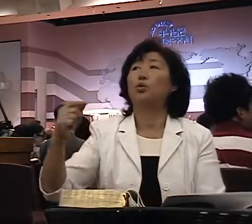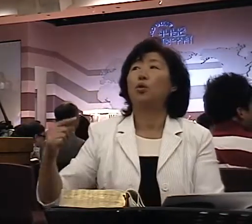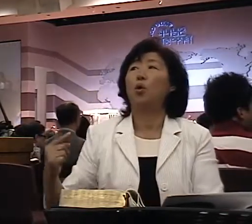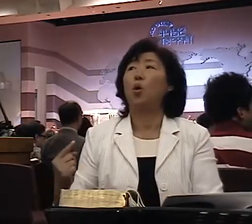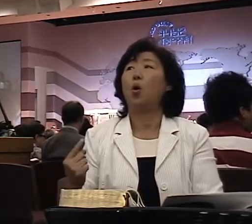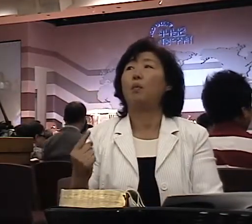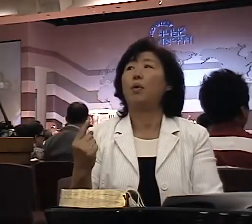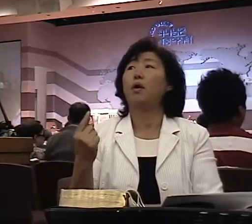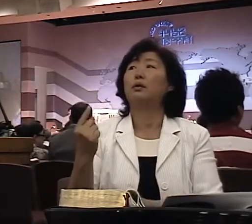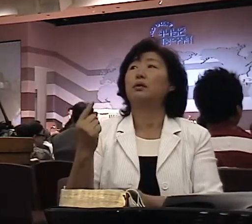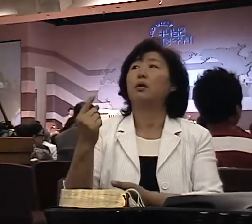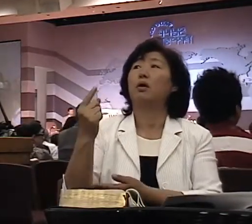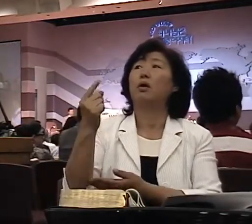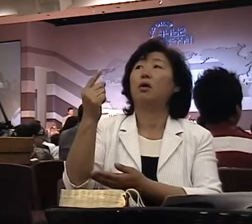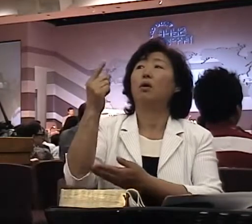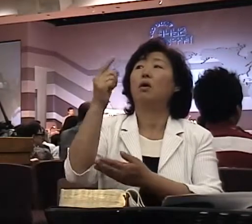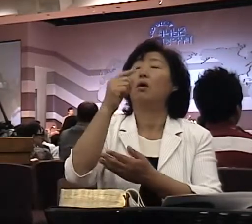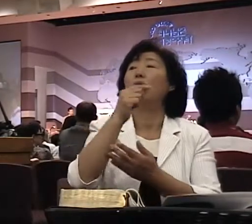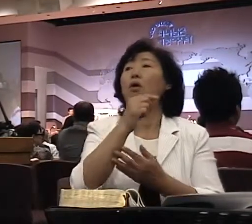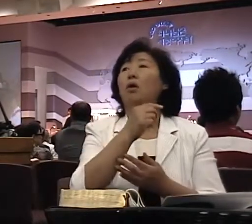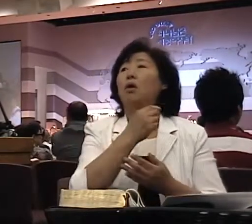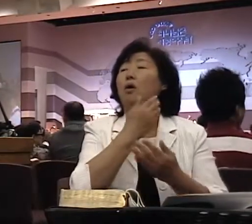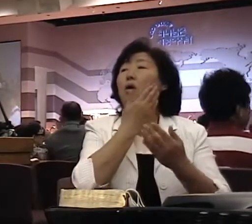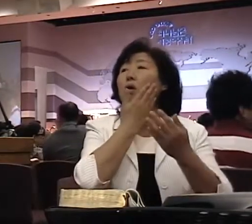주를 높이세.